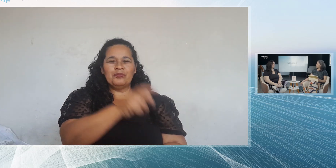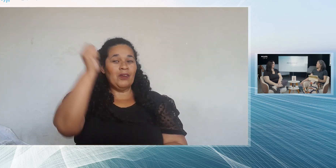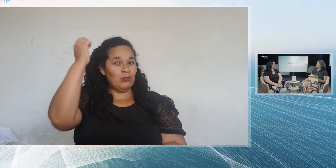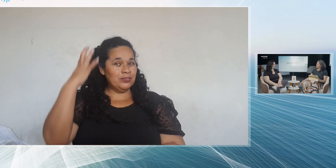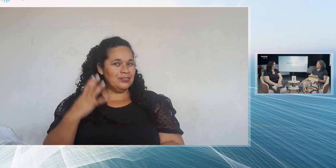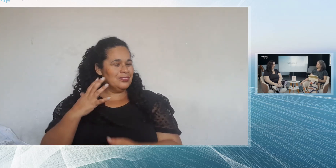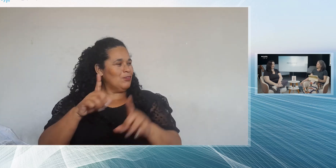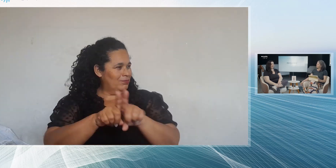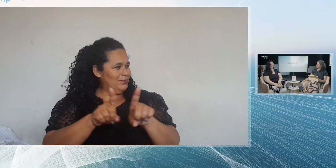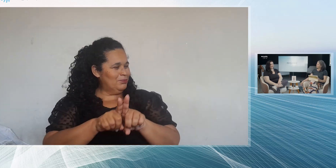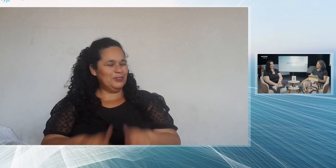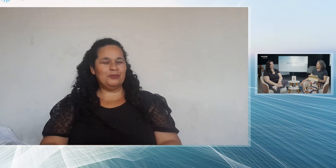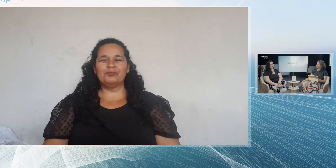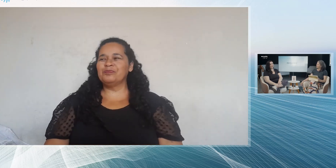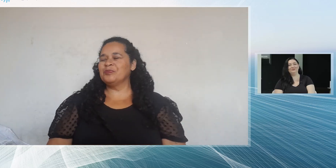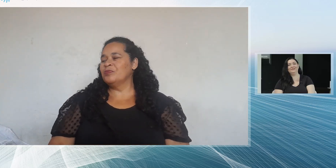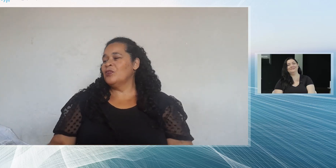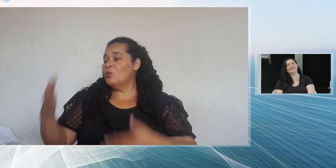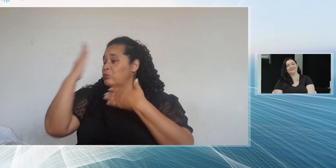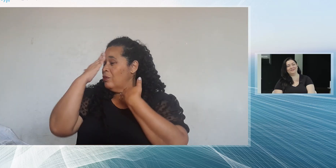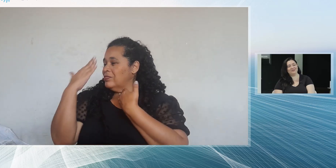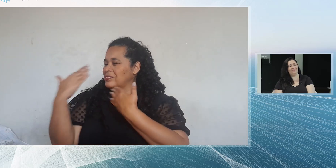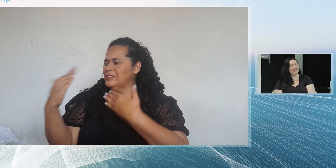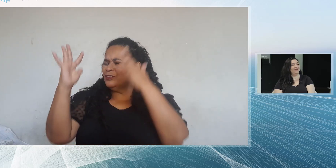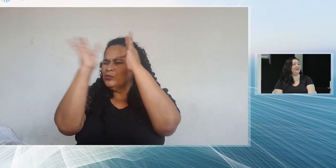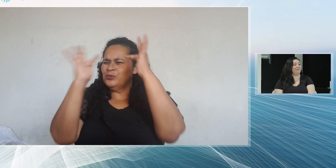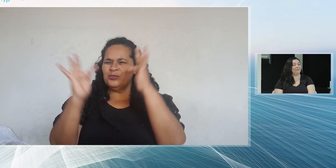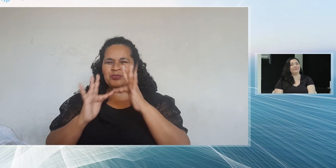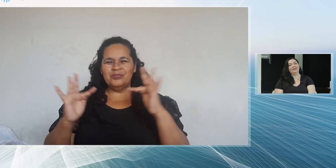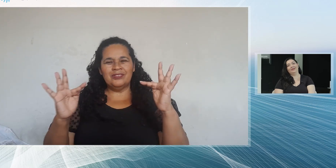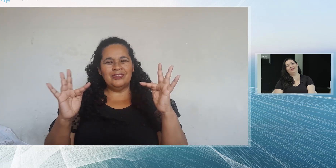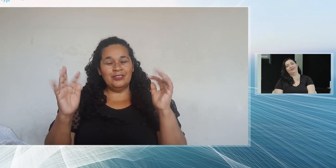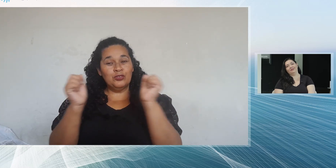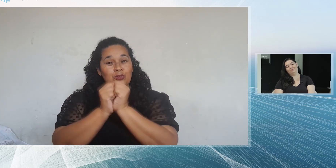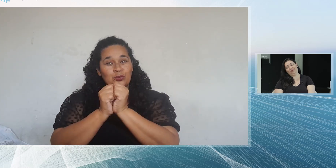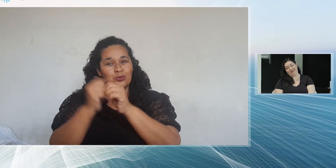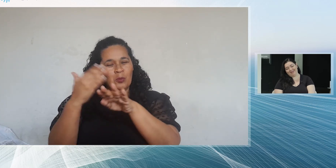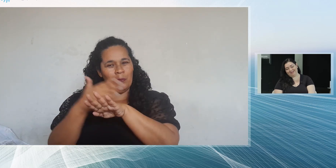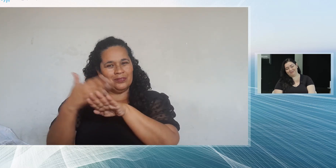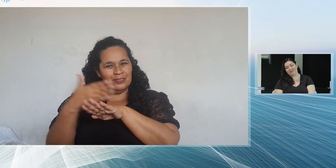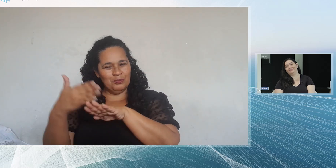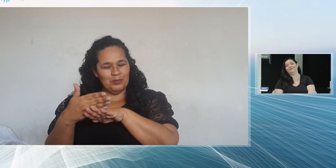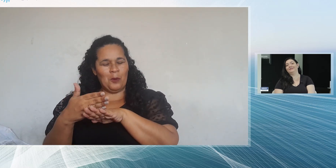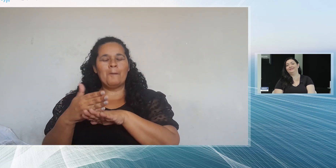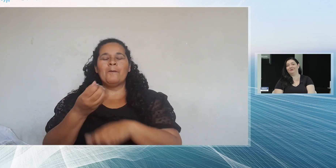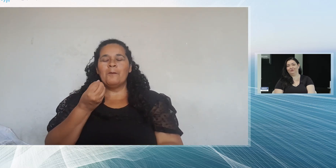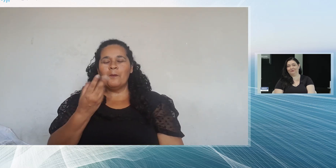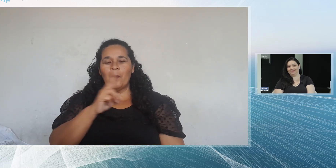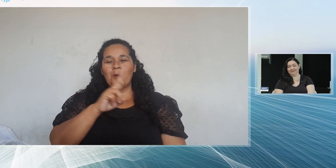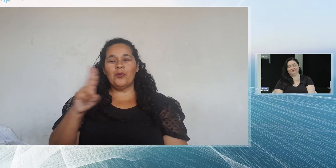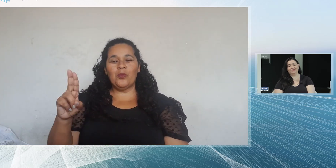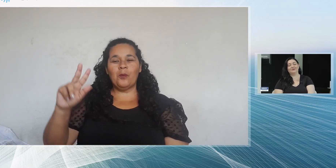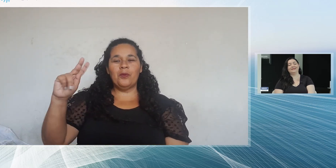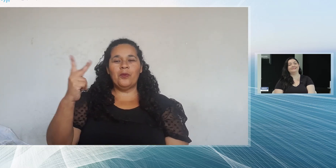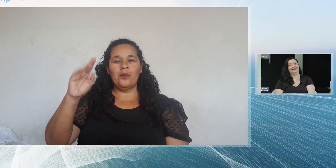da sua imagem. Eu que agradeço, estou muito feliz de estar aqui. Bom, meu nome é Eide, eu tenho